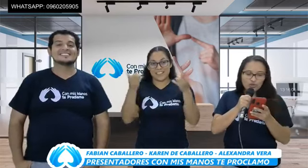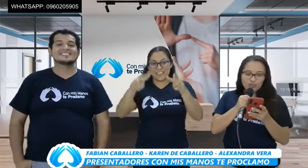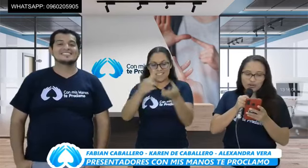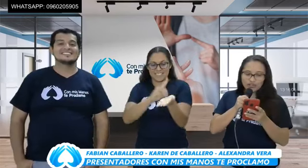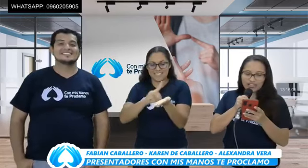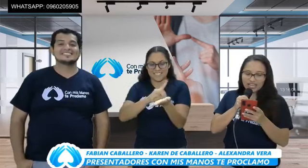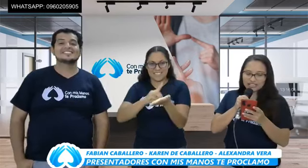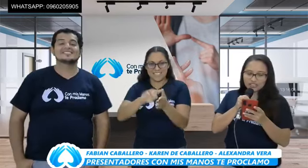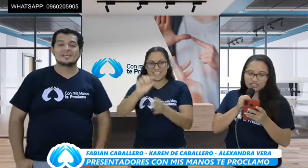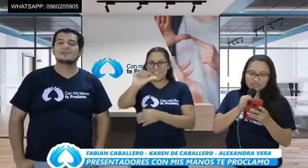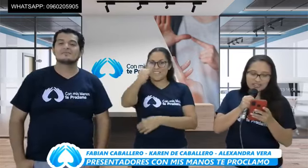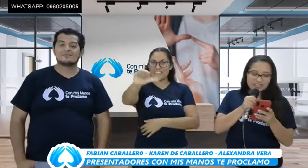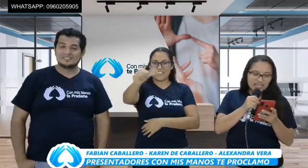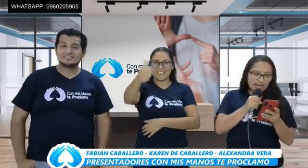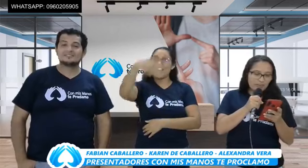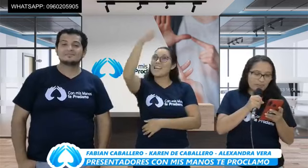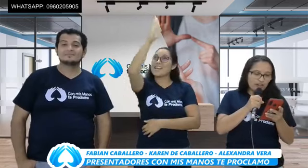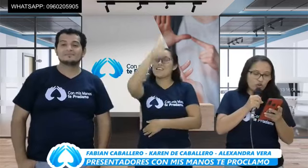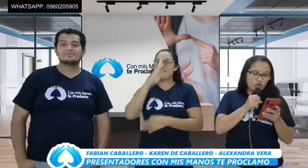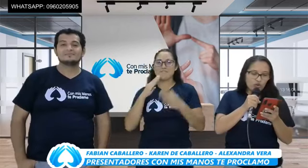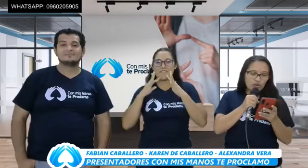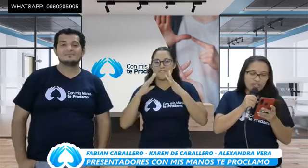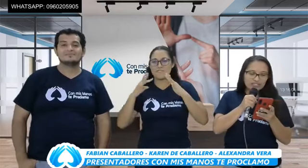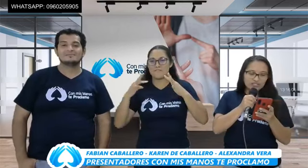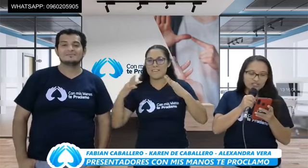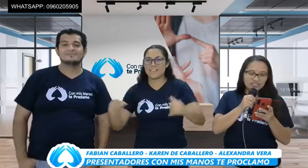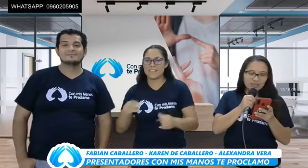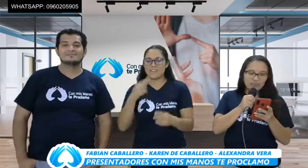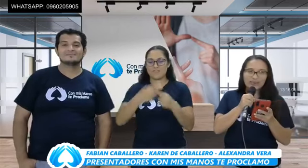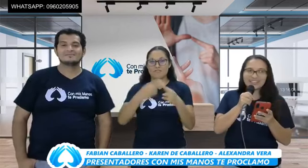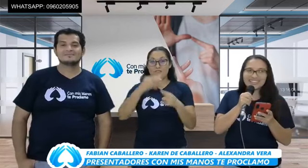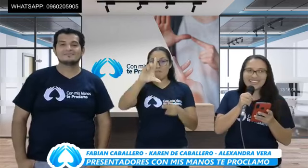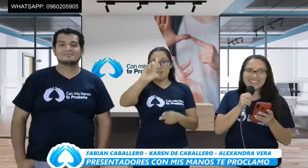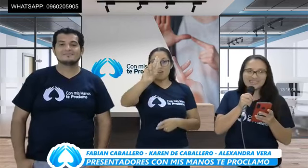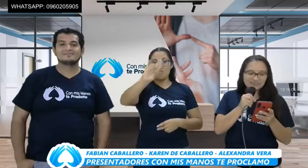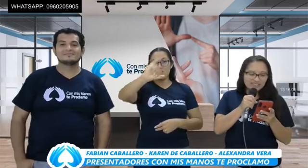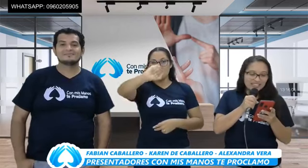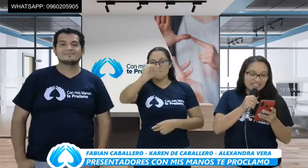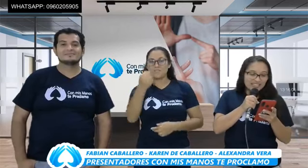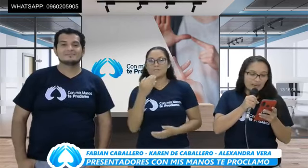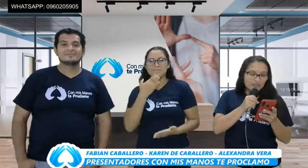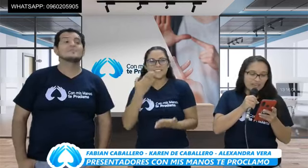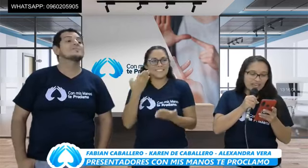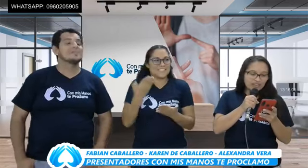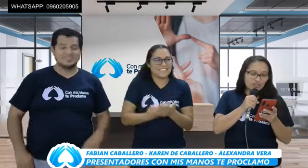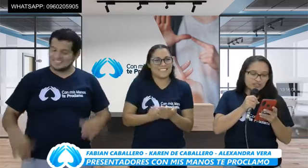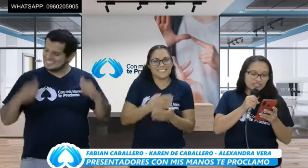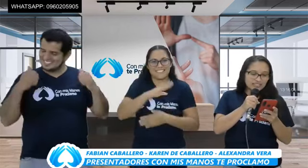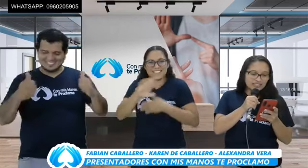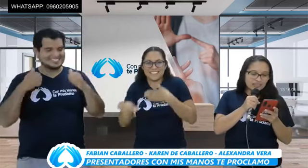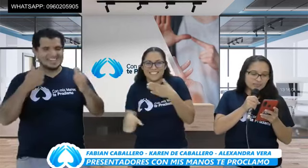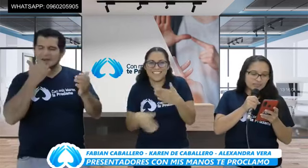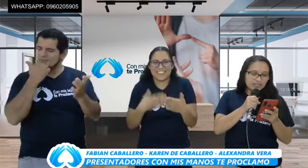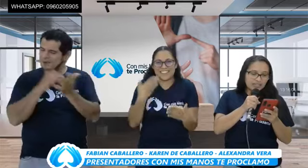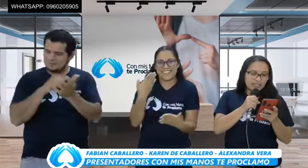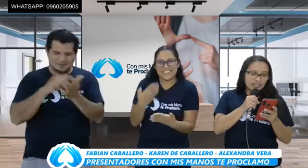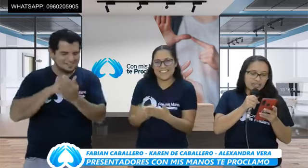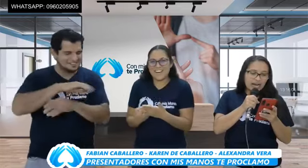Distrito número 10, Dios les bendiga. Hermano Luis nos dice por aquí. También nos